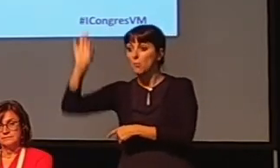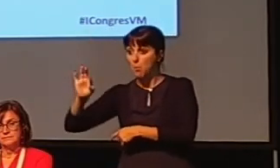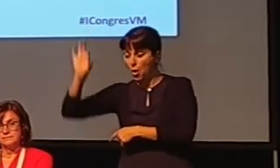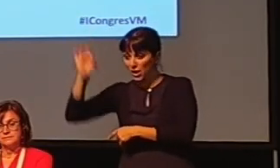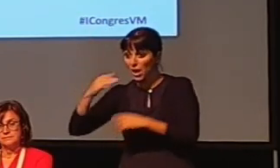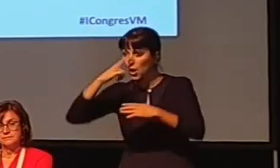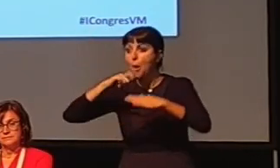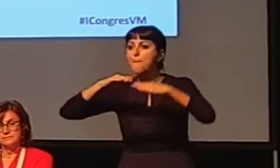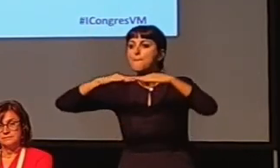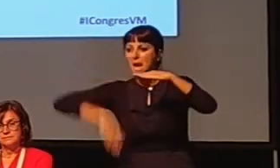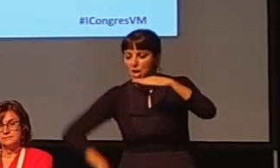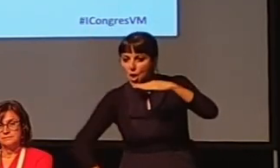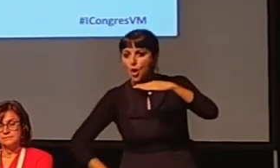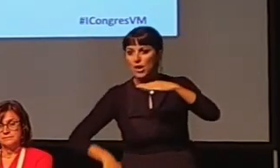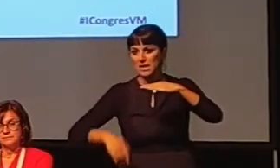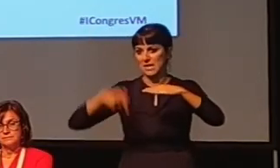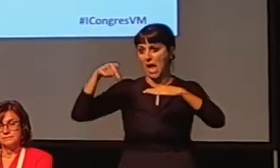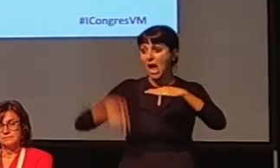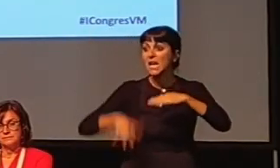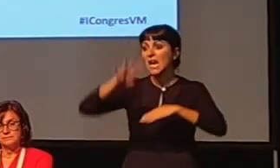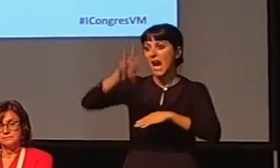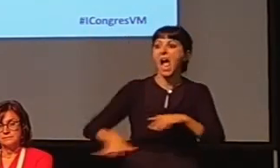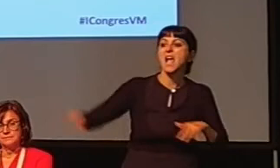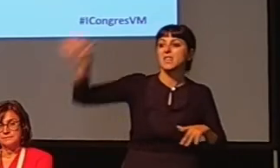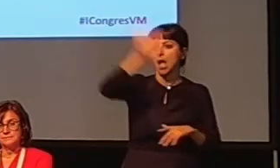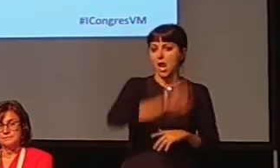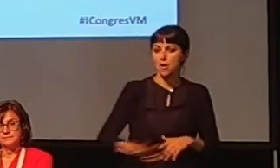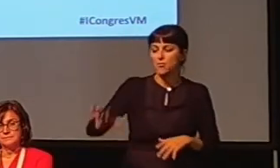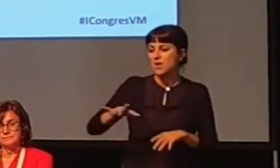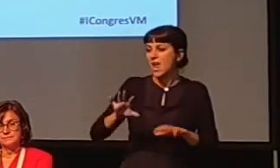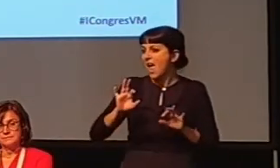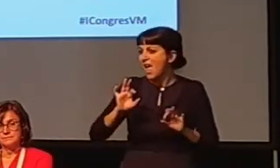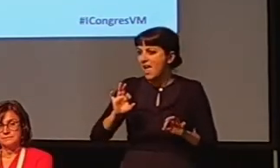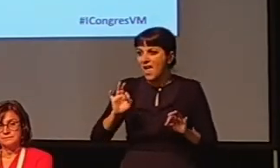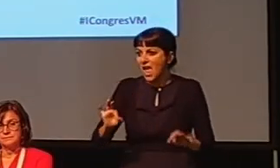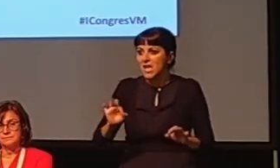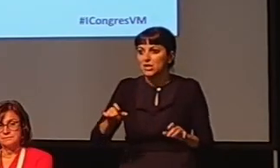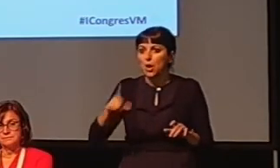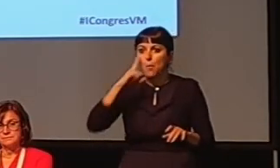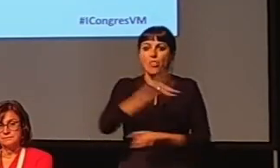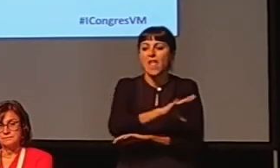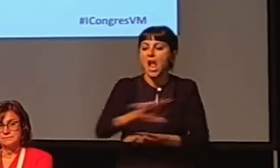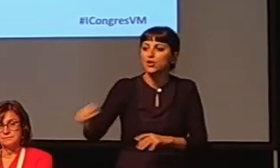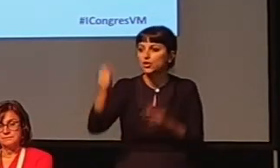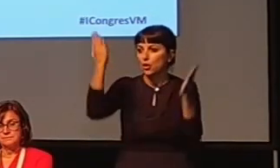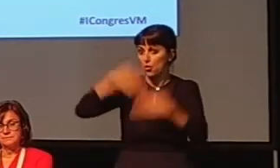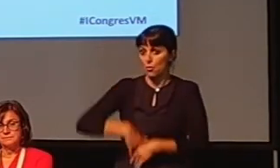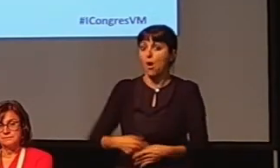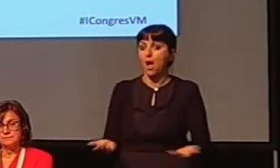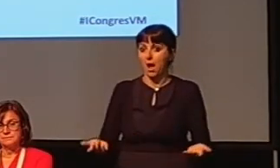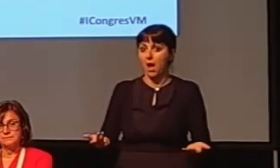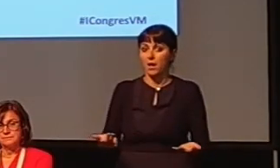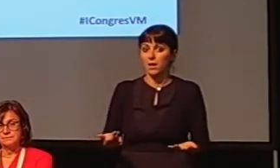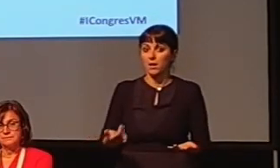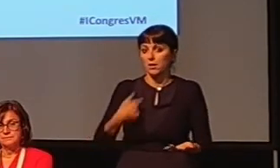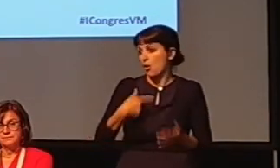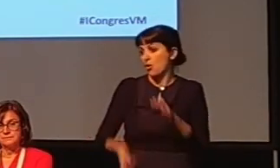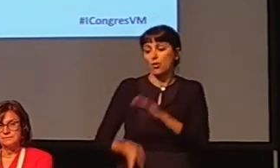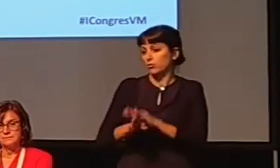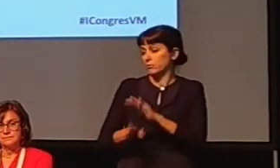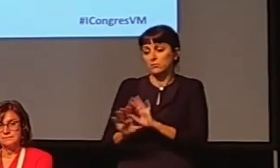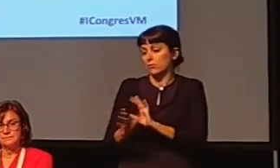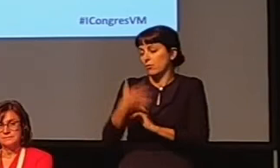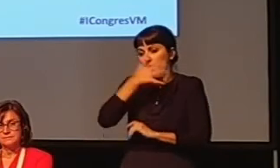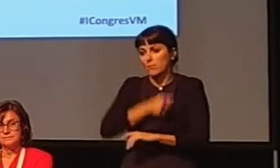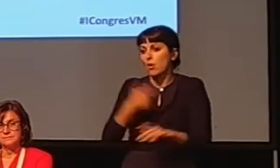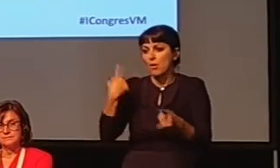0,04% de menores abusados en toda Cataluña. Es una barbaridad, no hay diagnóstico. O sea, no quiero seguir más, porque si